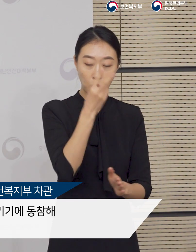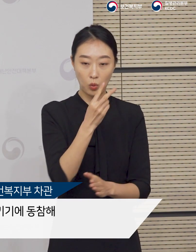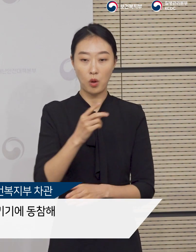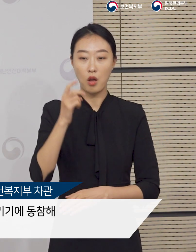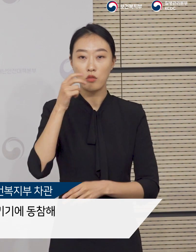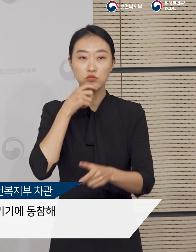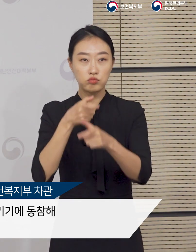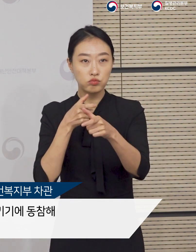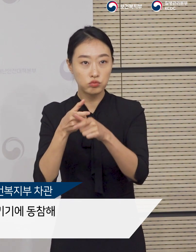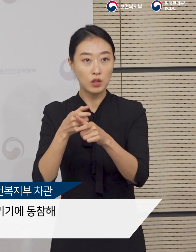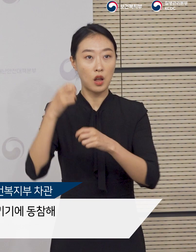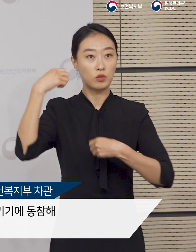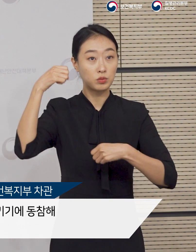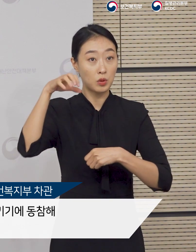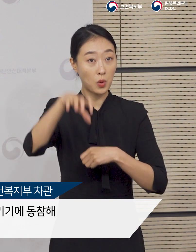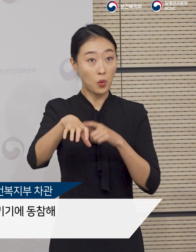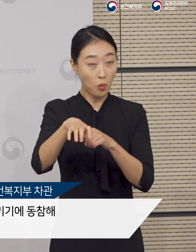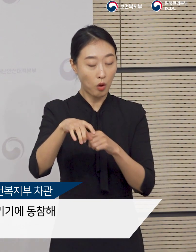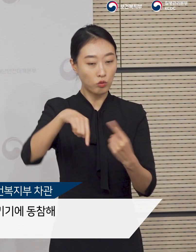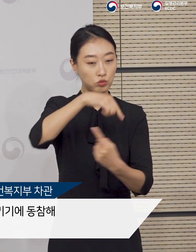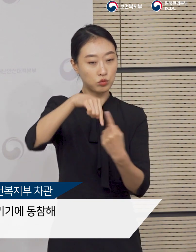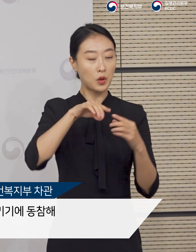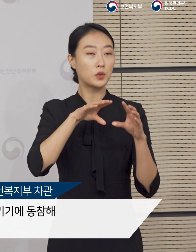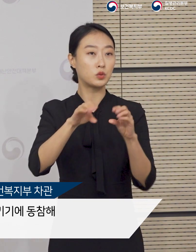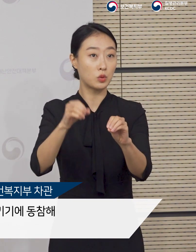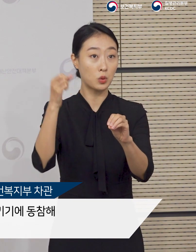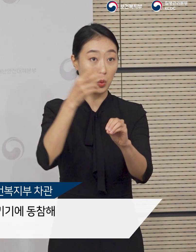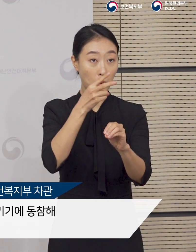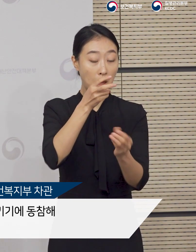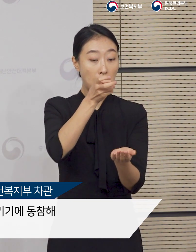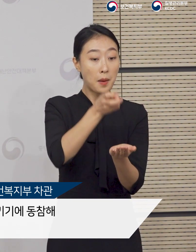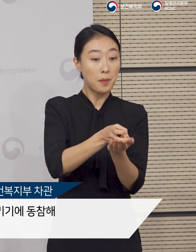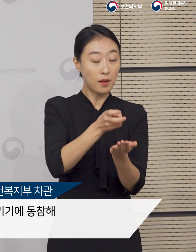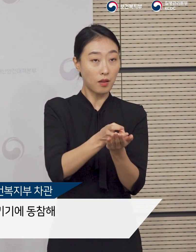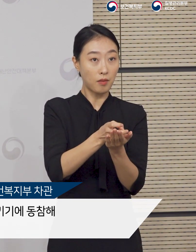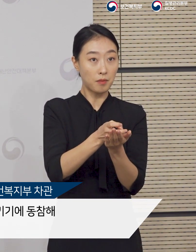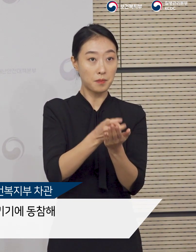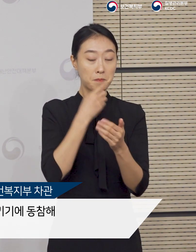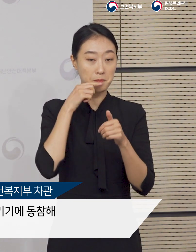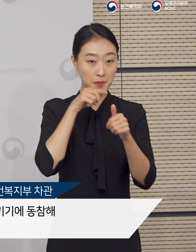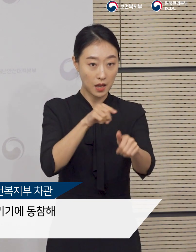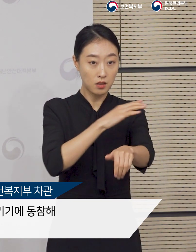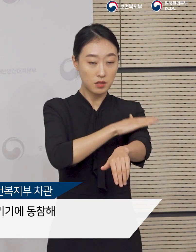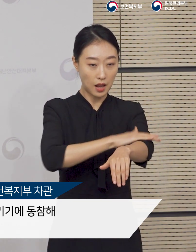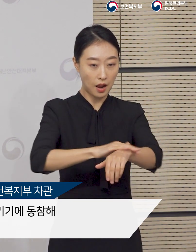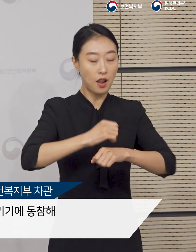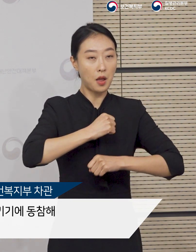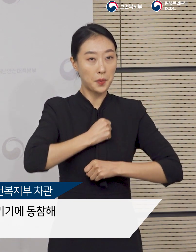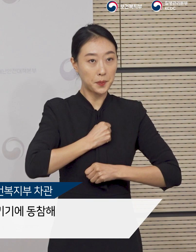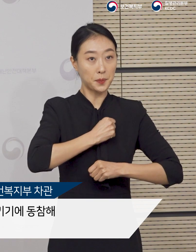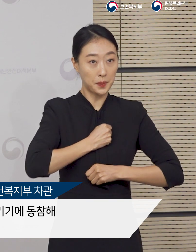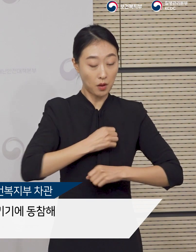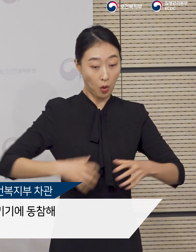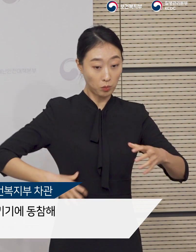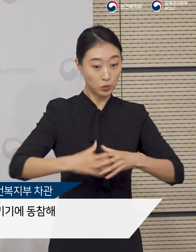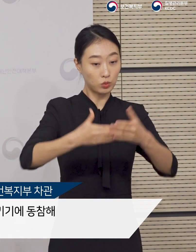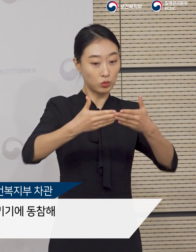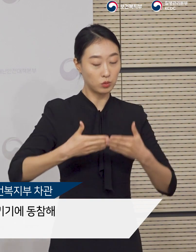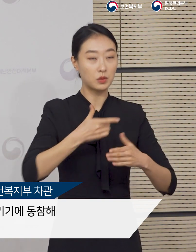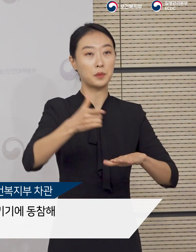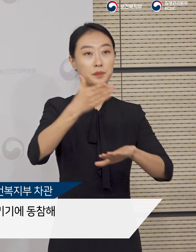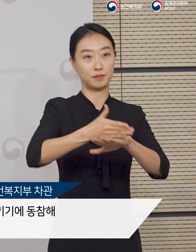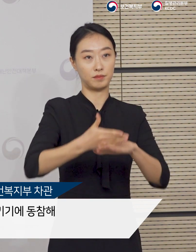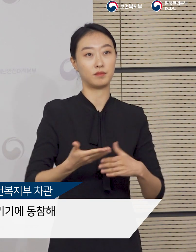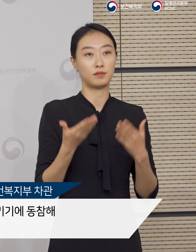운영을 중단하거나 방역 당국이 정한 준수사항 지키기에 동참해 주신 점에 대하여 깊이